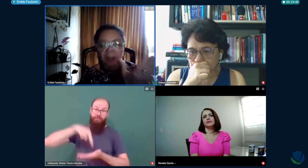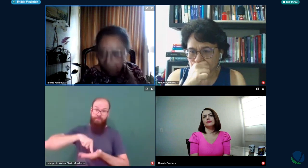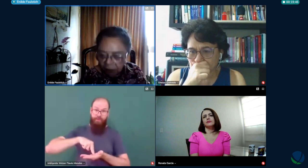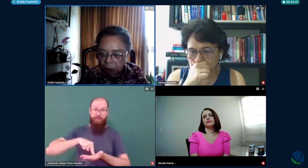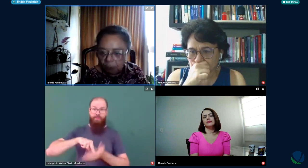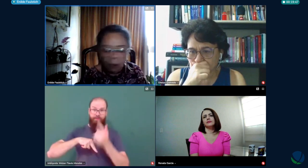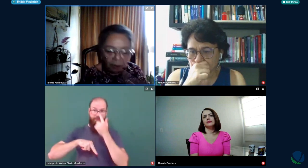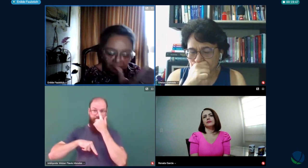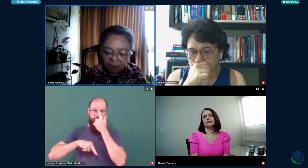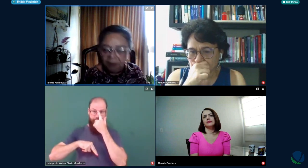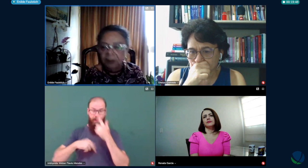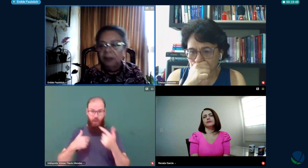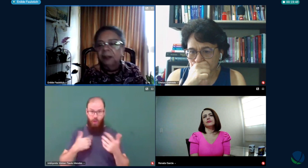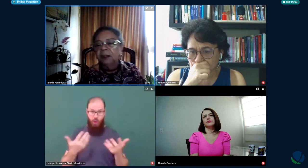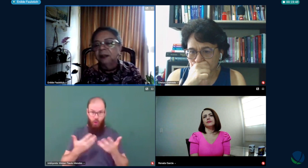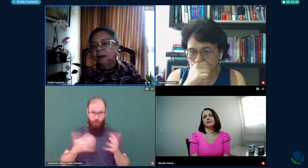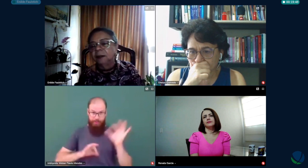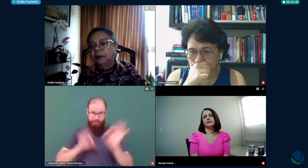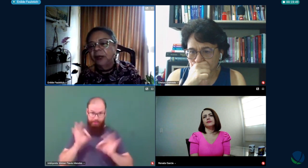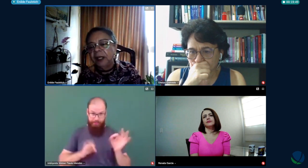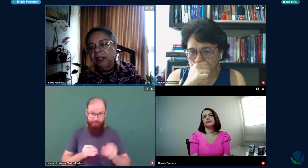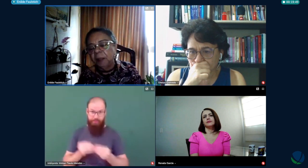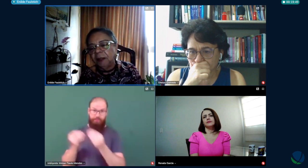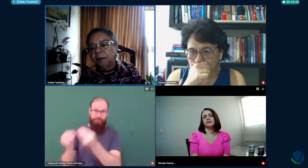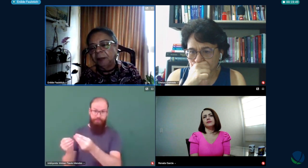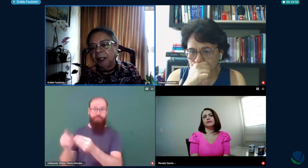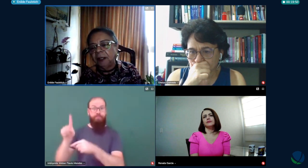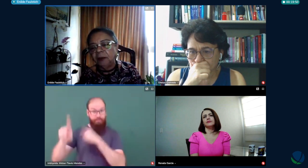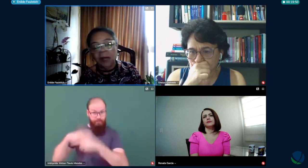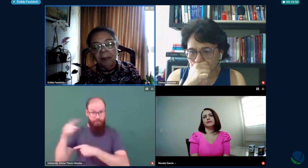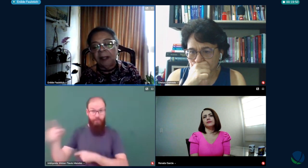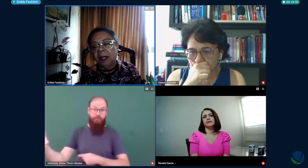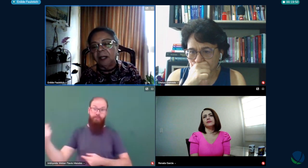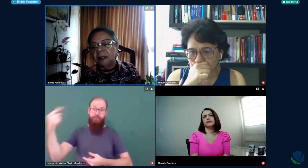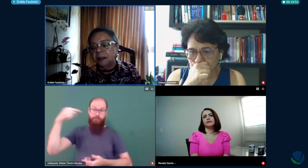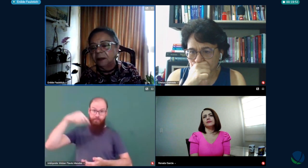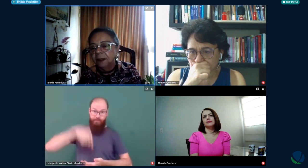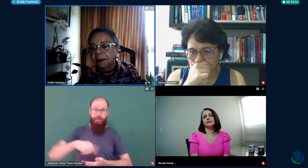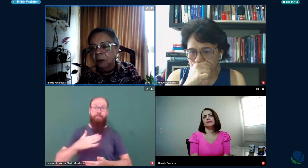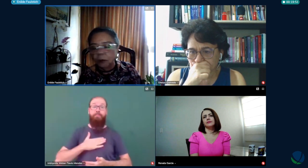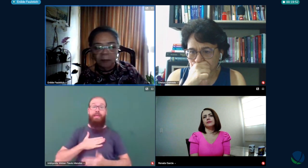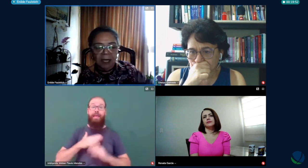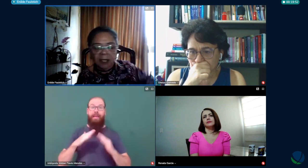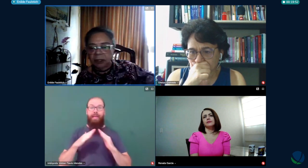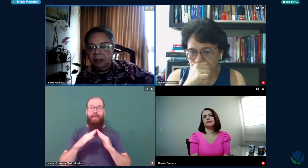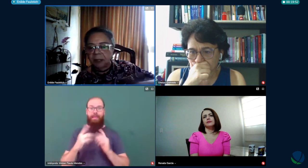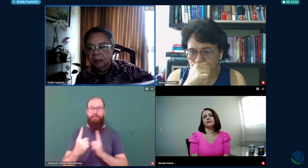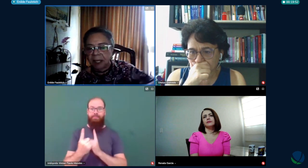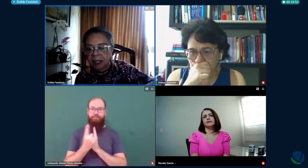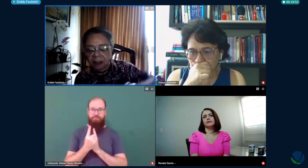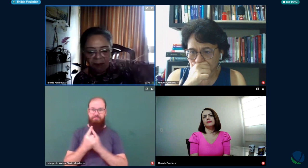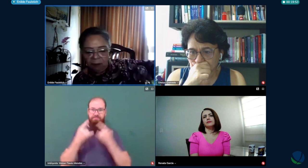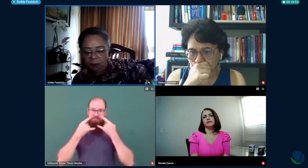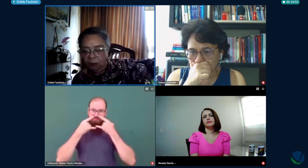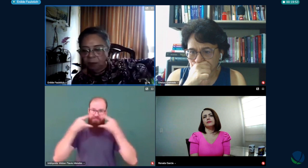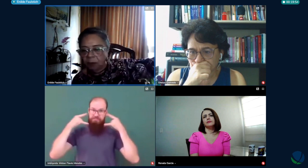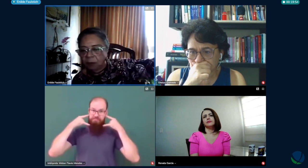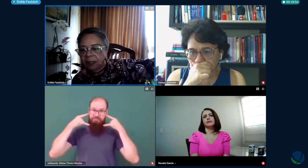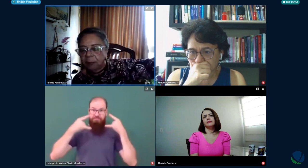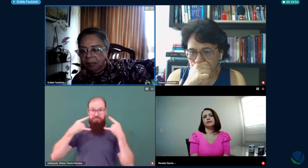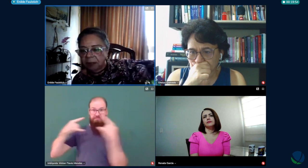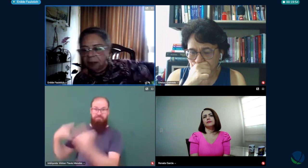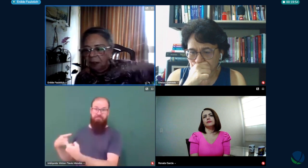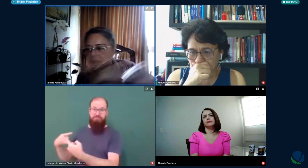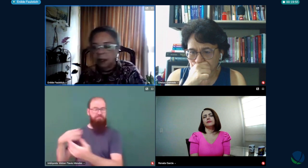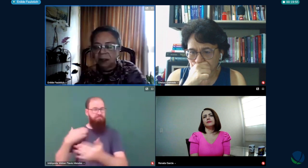mandei, não. Fiz tudo, agora você vem aqui para ler. Vem aqui para casa. Com máscara, sem máscara, tá? Todo mundo, eu